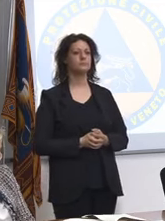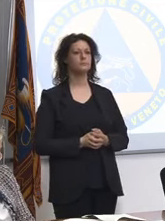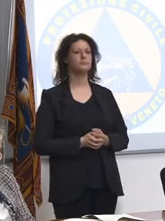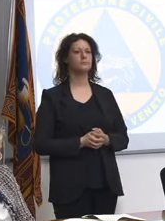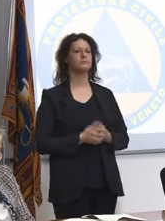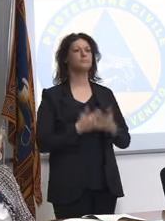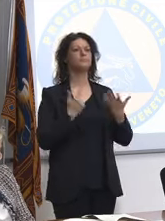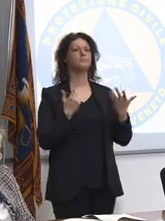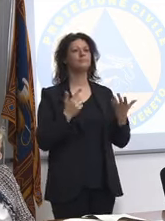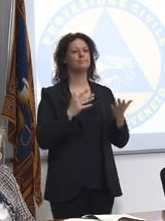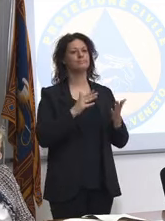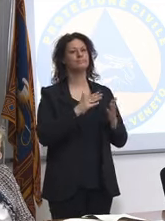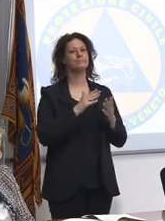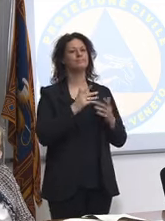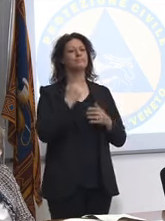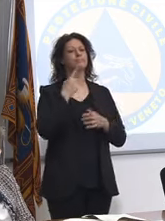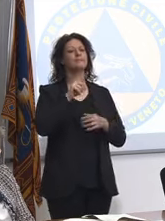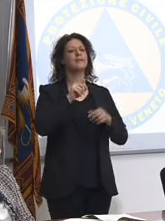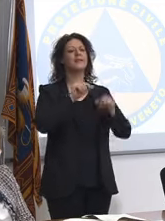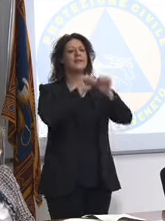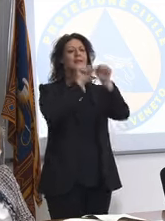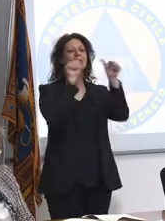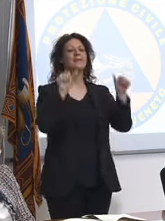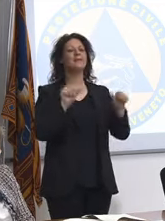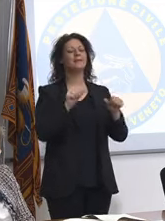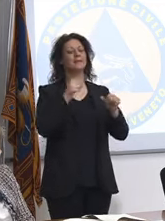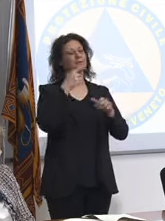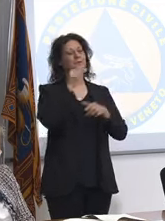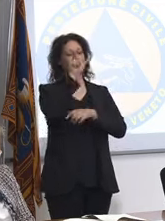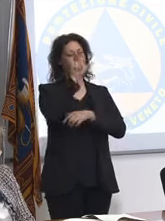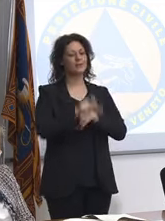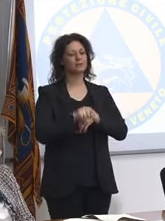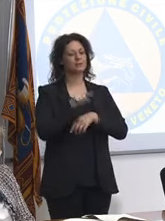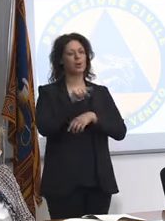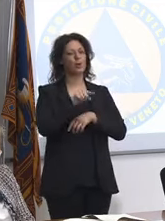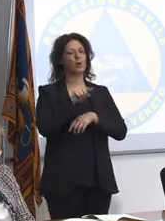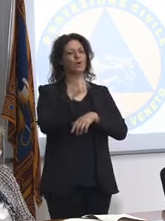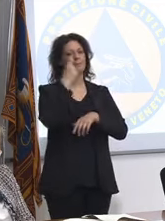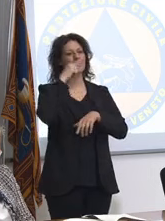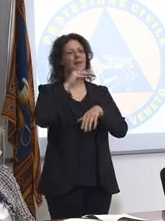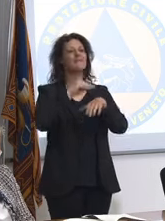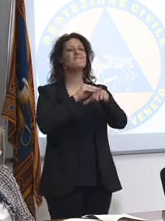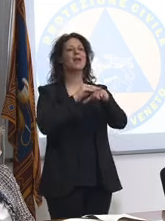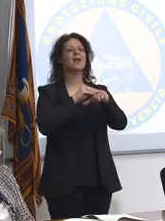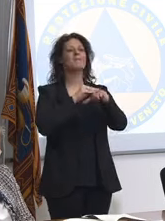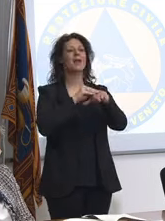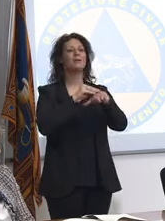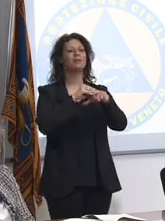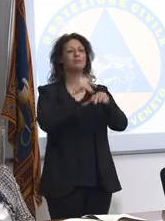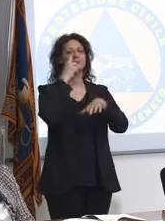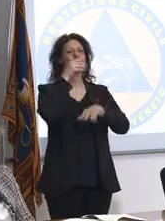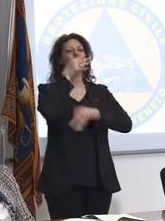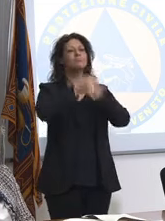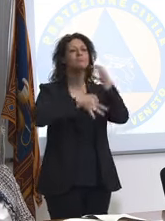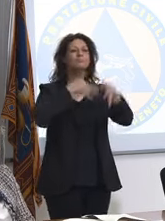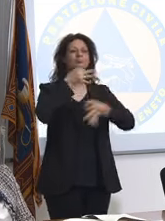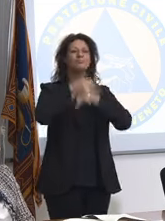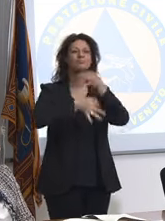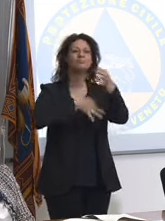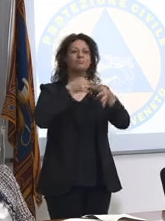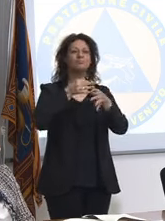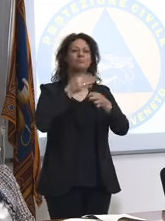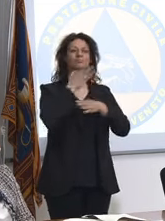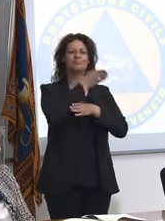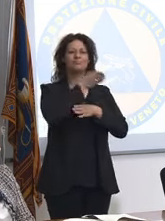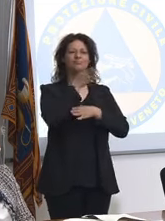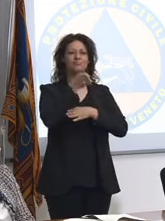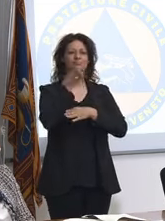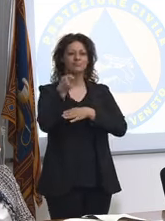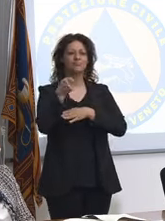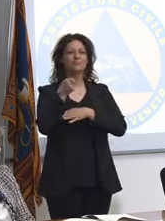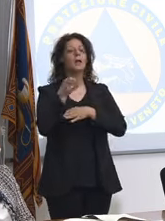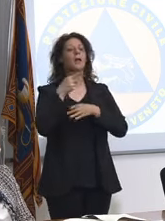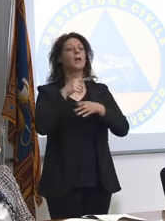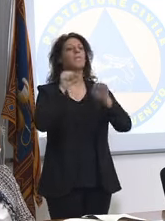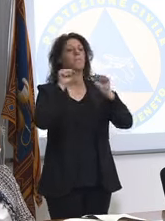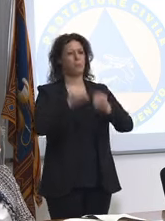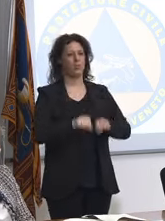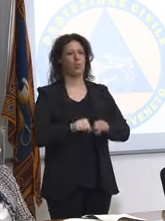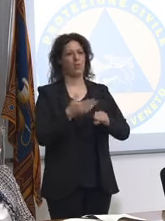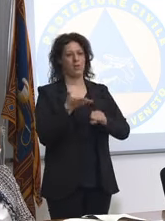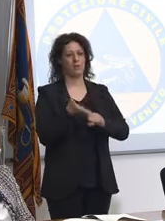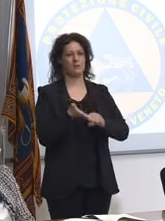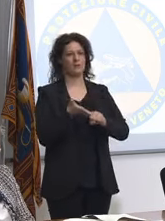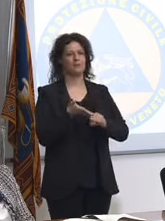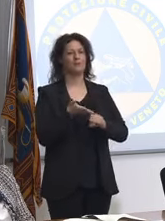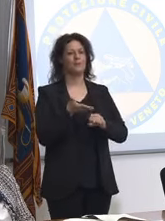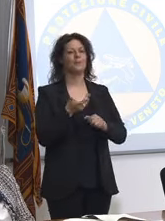Informatori scientifici del farmaco, anche loro possono avviare l'attività. Voi capite che questa era un'attività delicata,